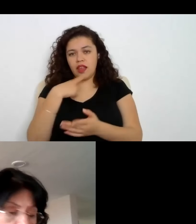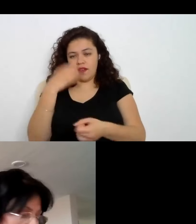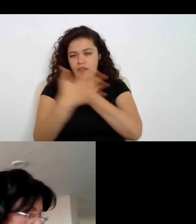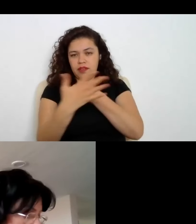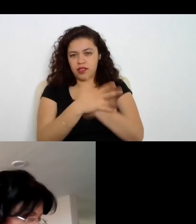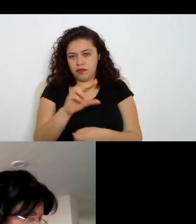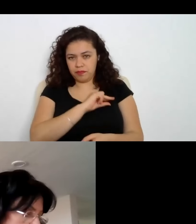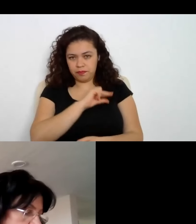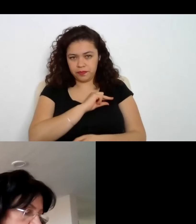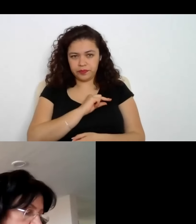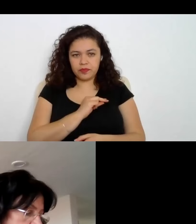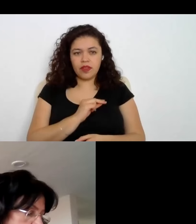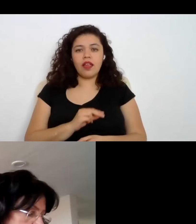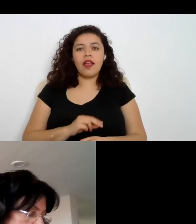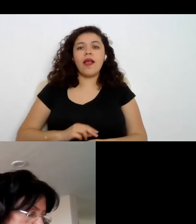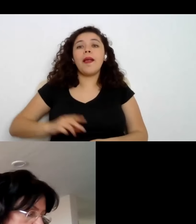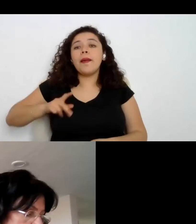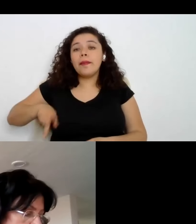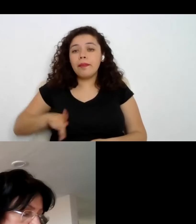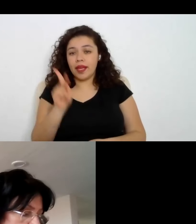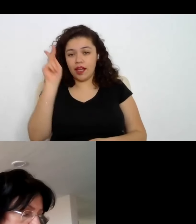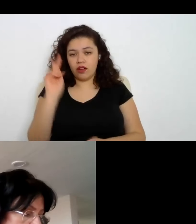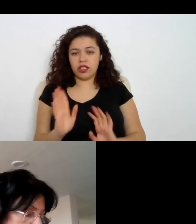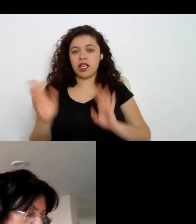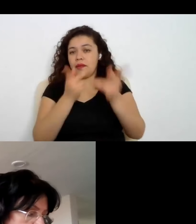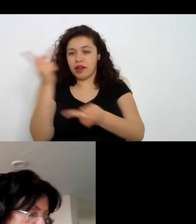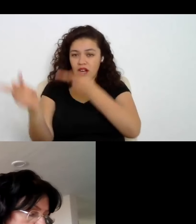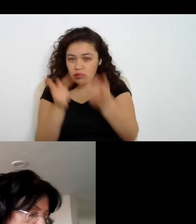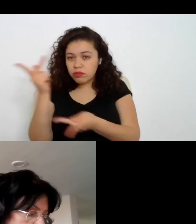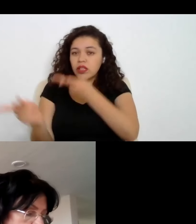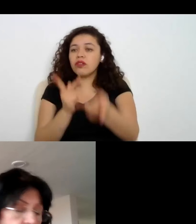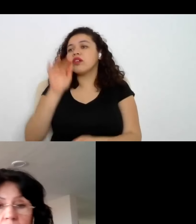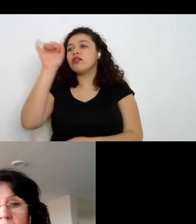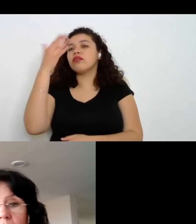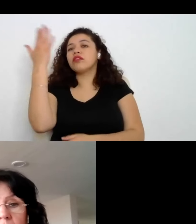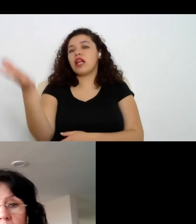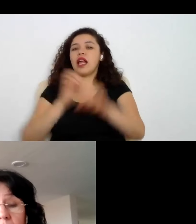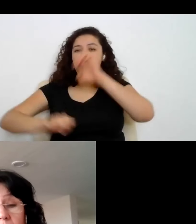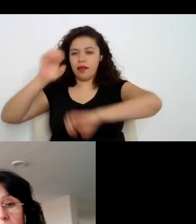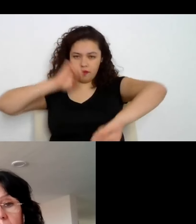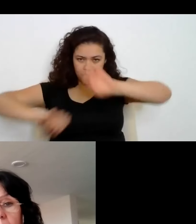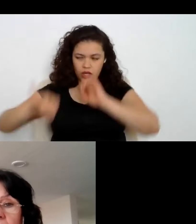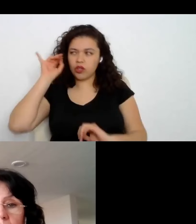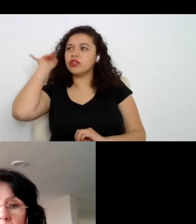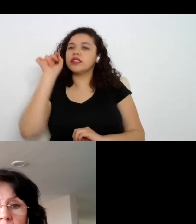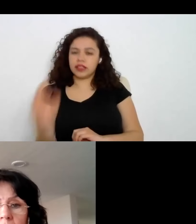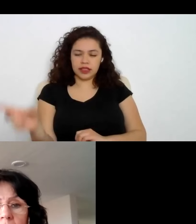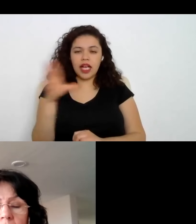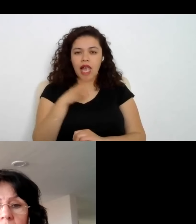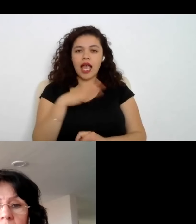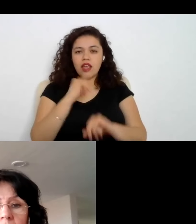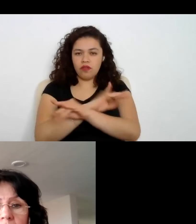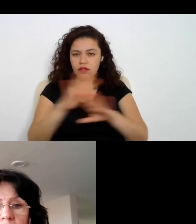privacidad. Pero cuando ya te hace llenar todo un cuestionario de una solicitud de empleo, ahí sí, ya vienen muchísimos más datos